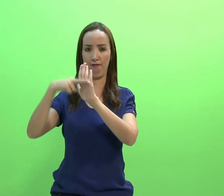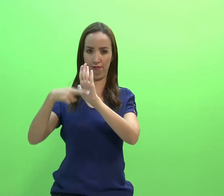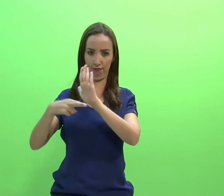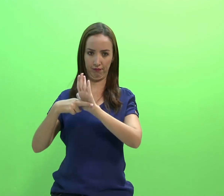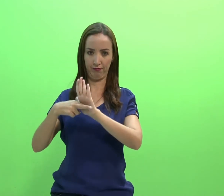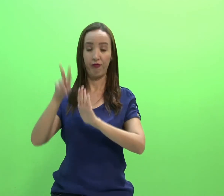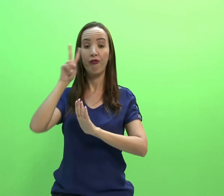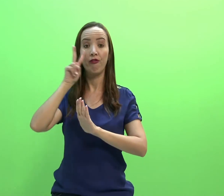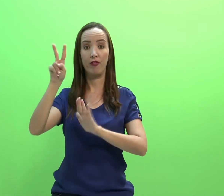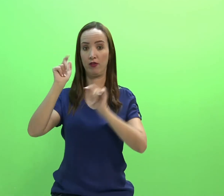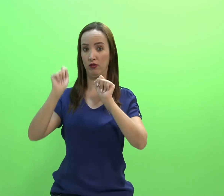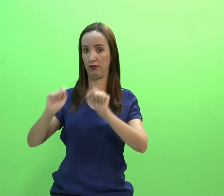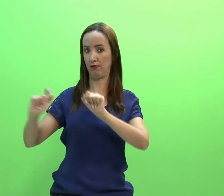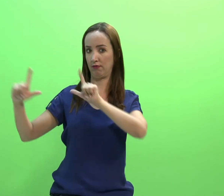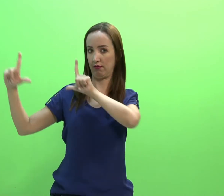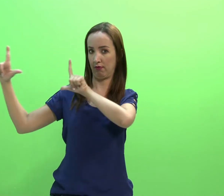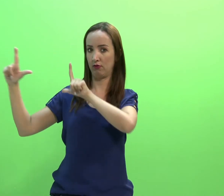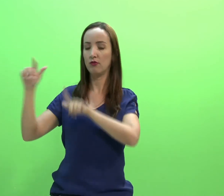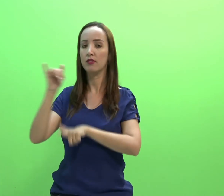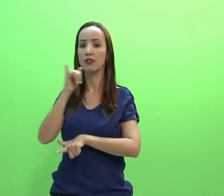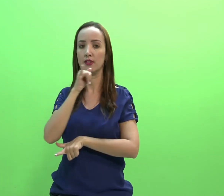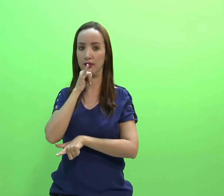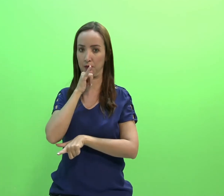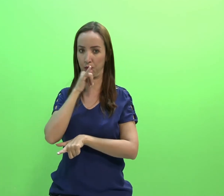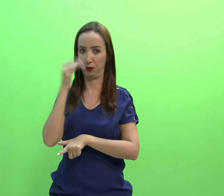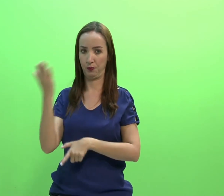autor. Quais são as regras para o autor?